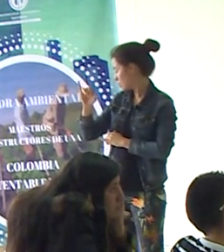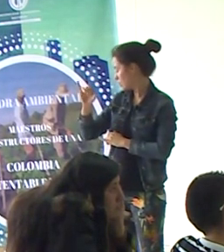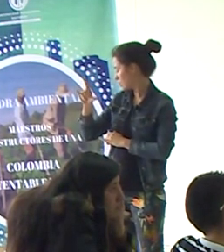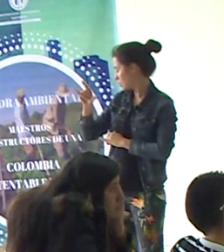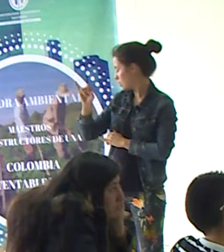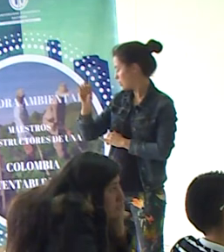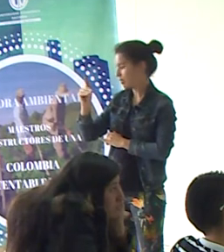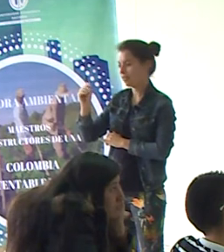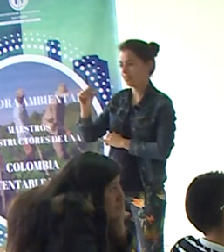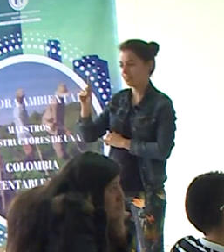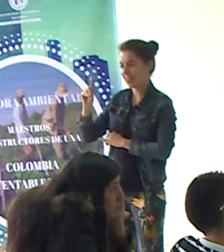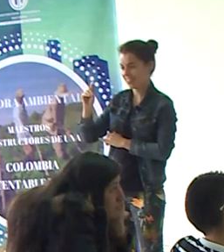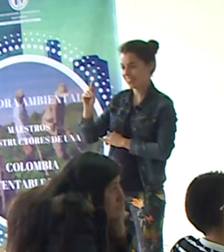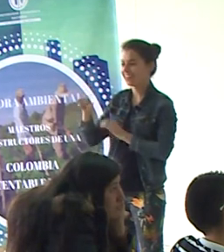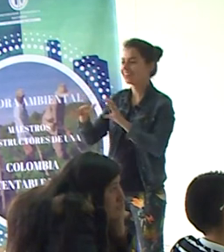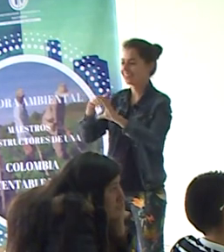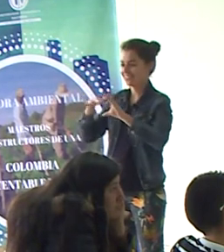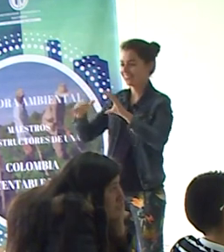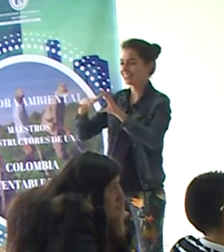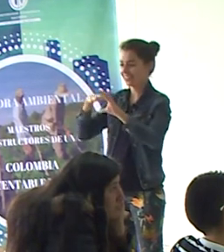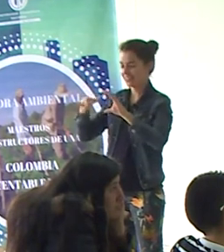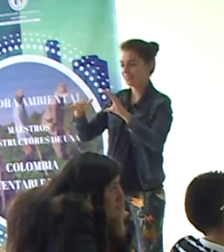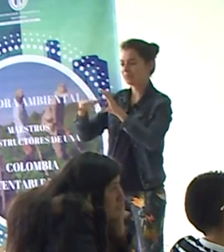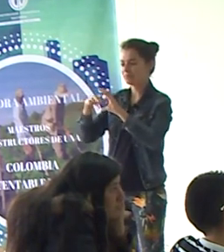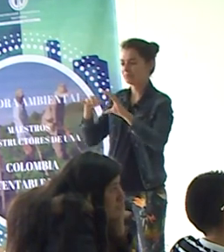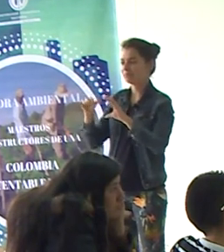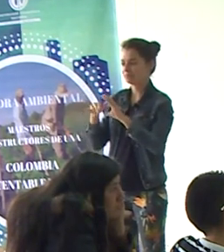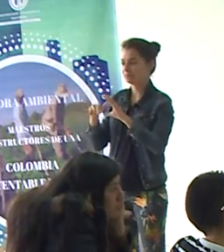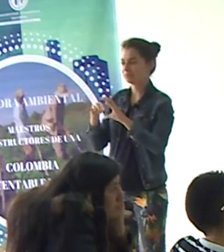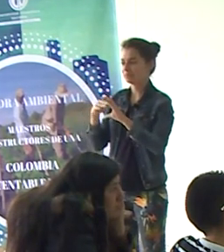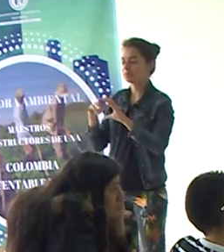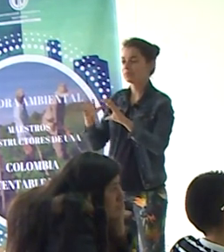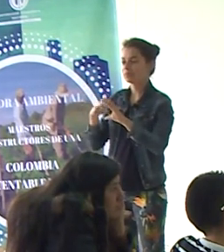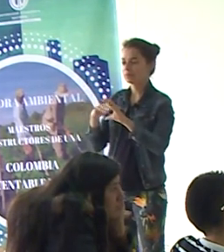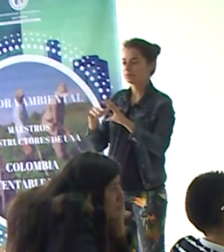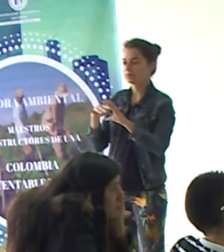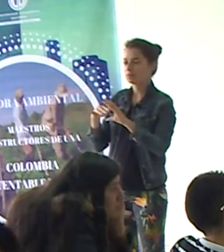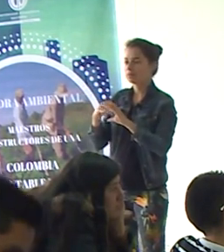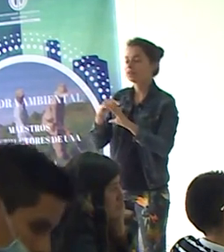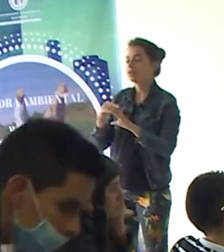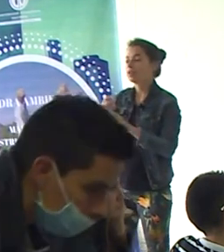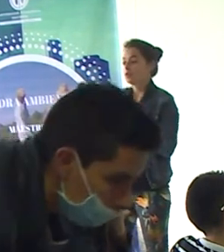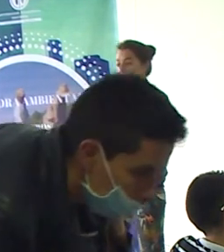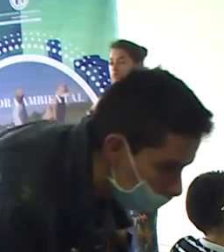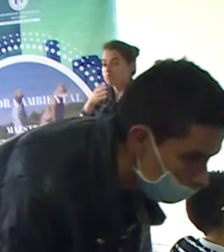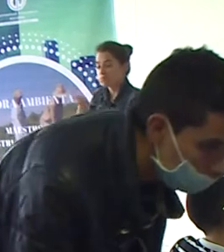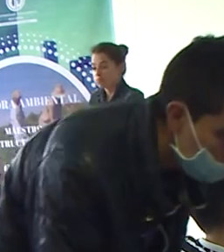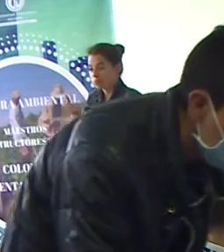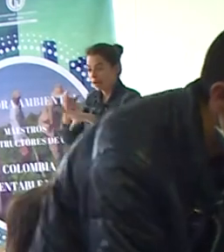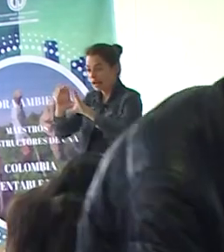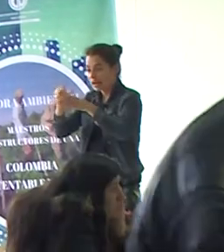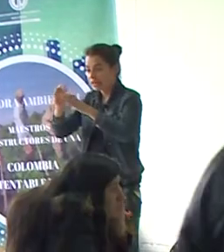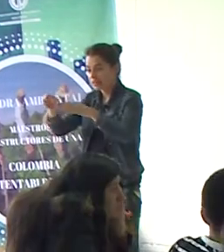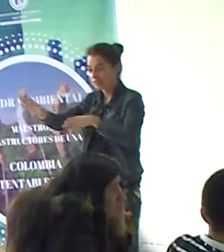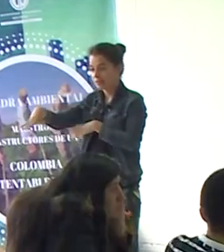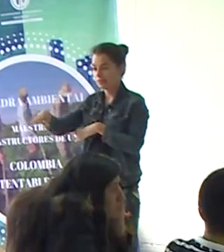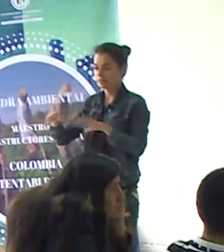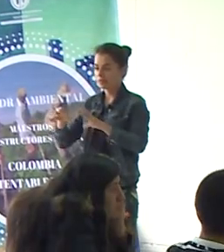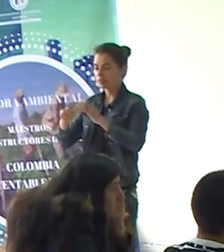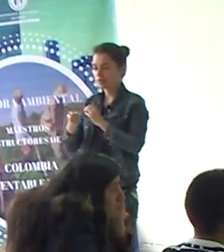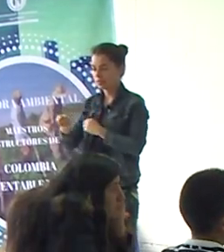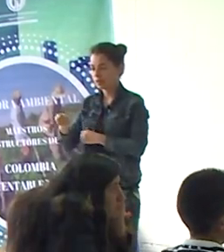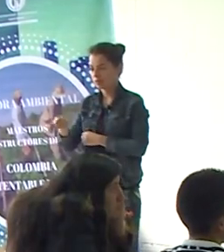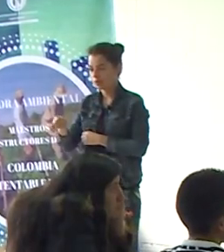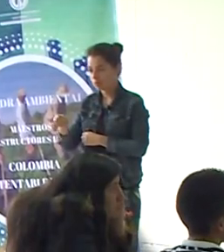corresponde cuidar en ese sentido lo que nosotros les queríamos proponer es que para la siguiente sesión vamos a tener